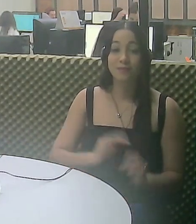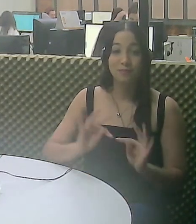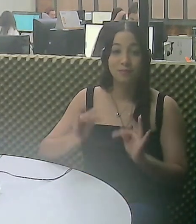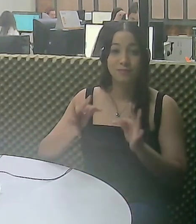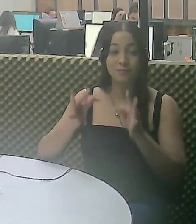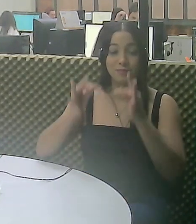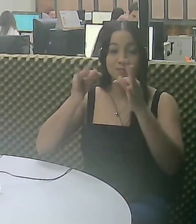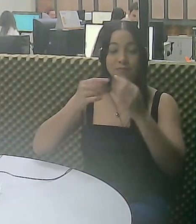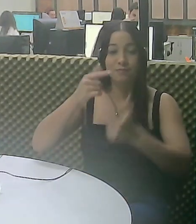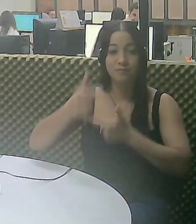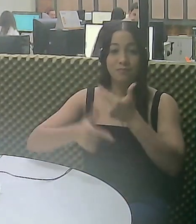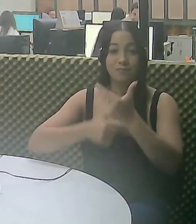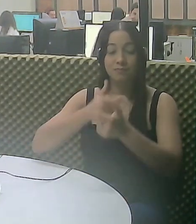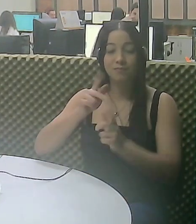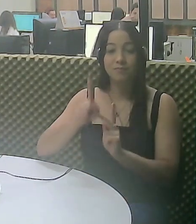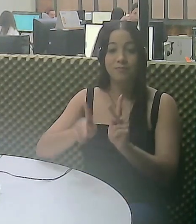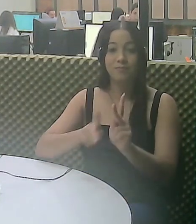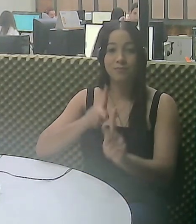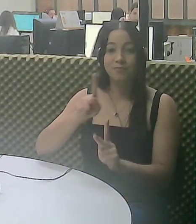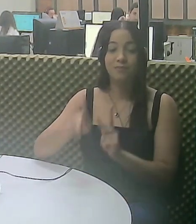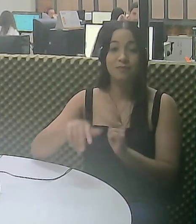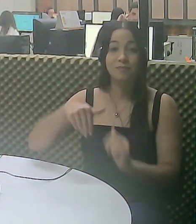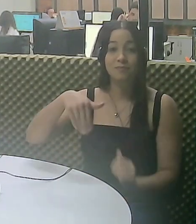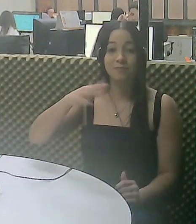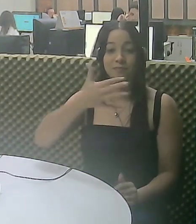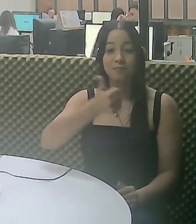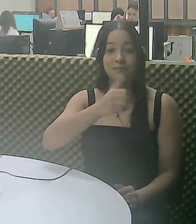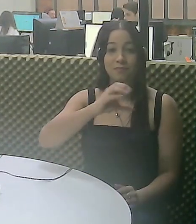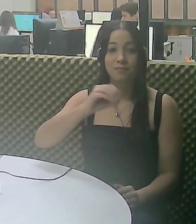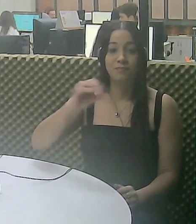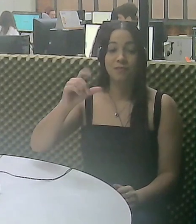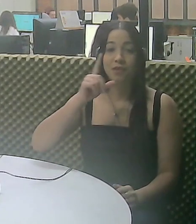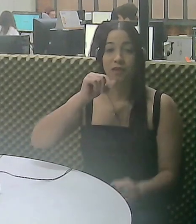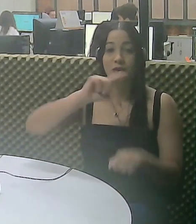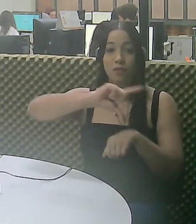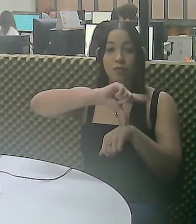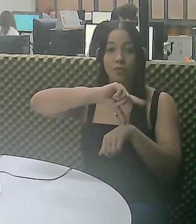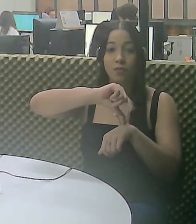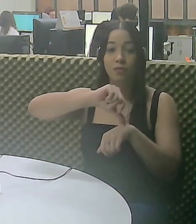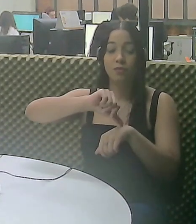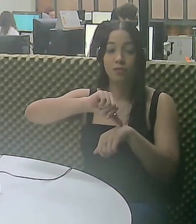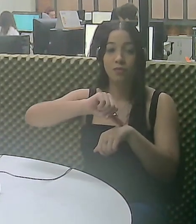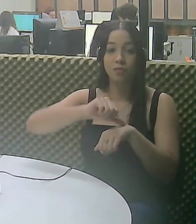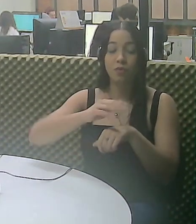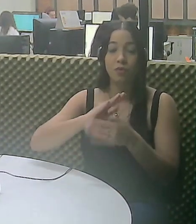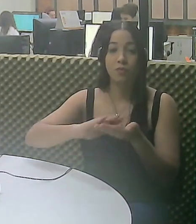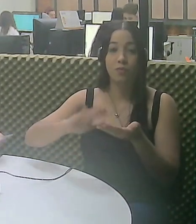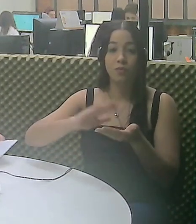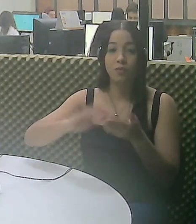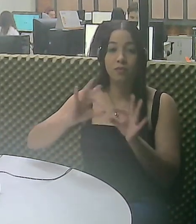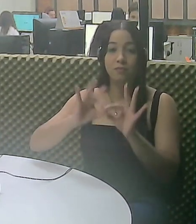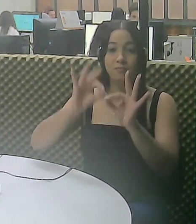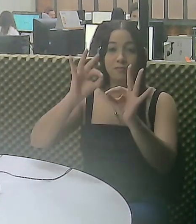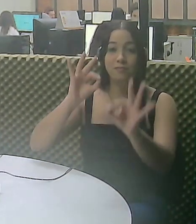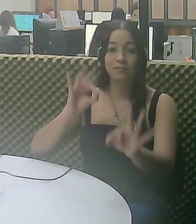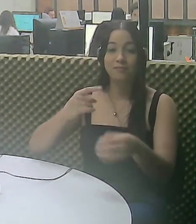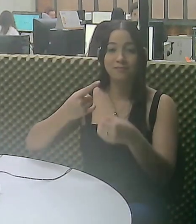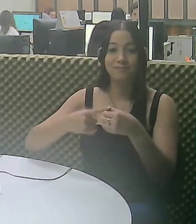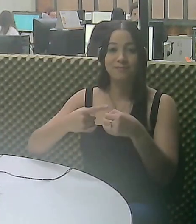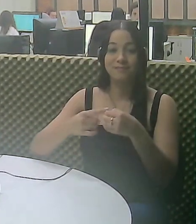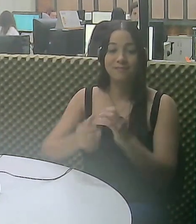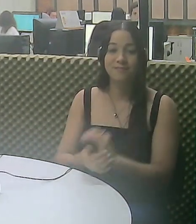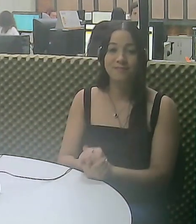Tecnologia a serviço da população. Mais de 100 hidrômetros oferecem medição de consumo à distância na